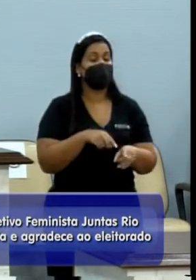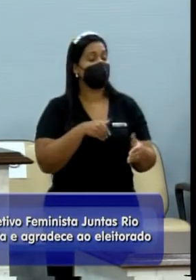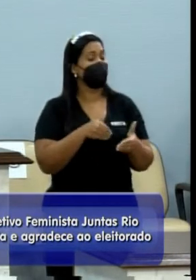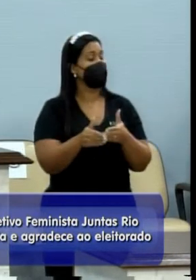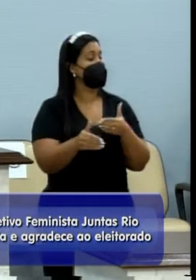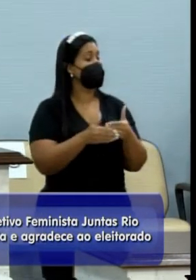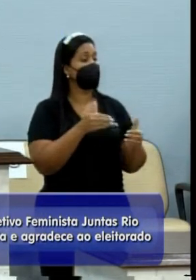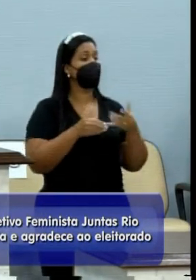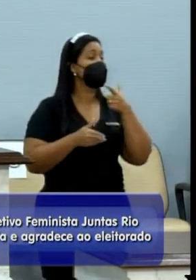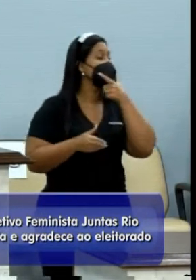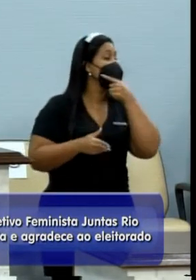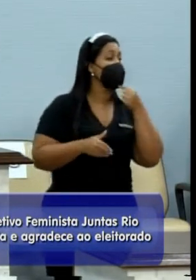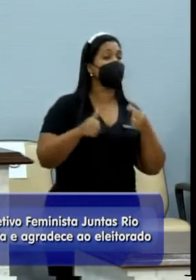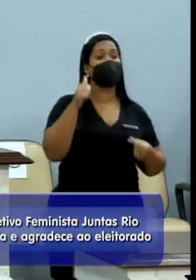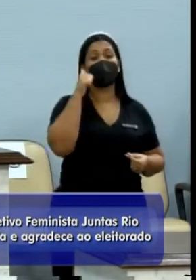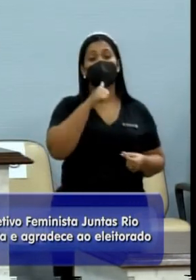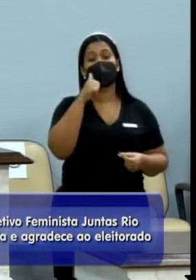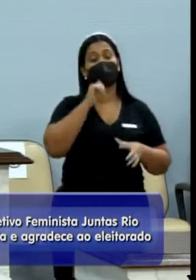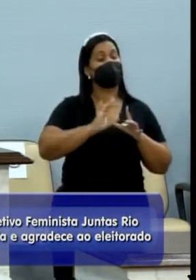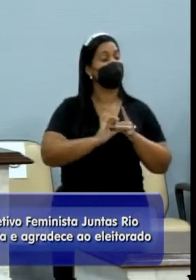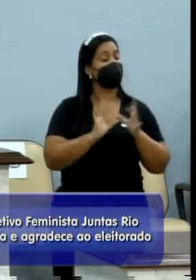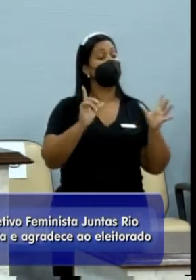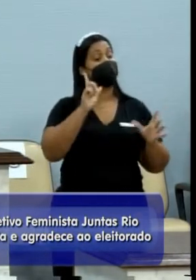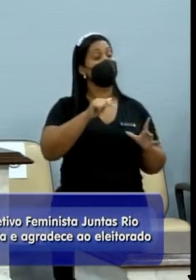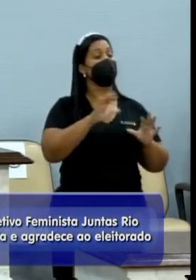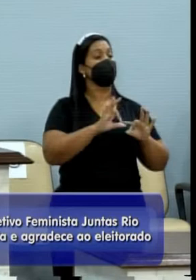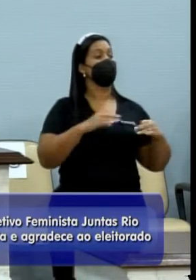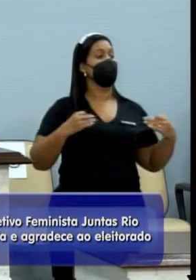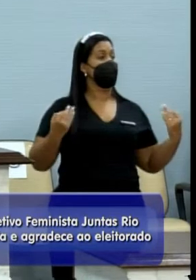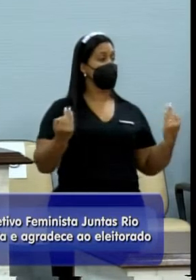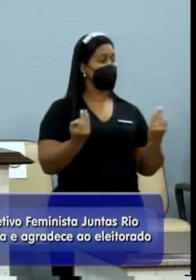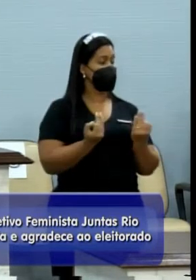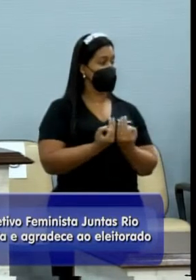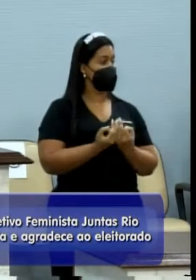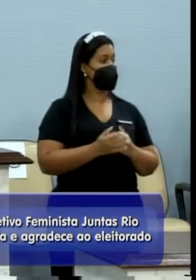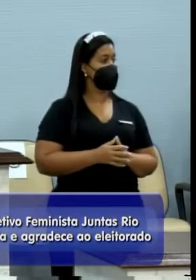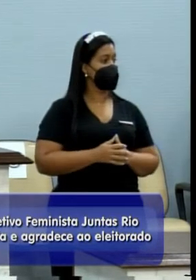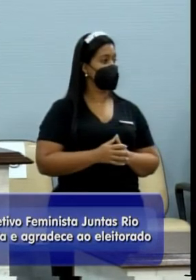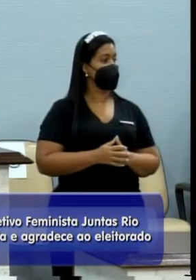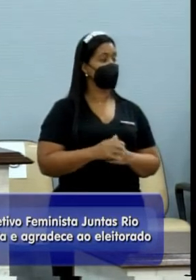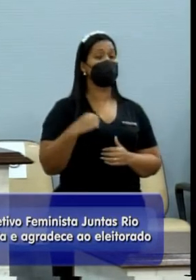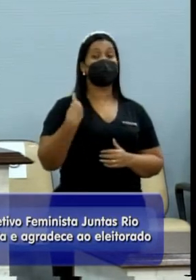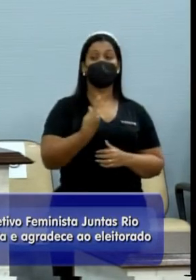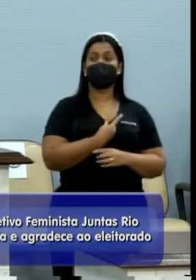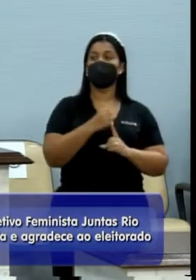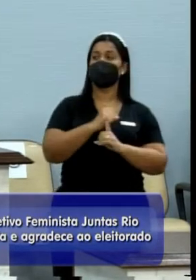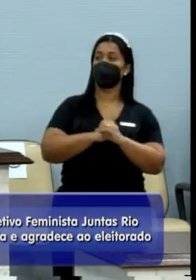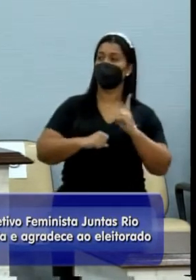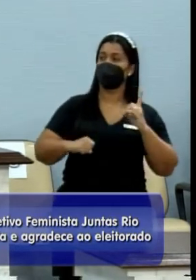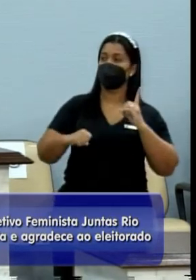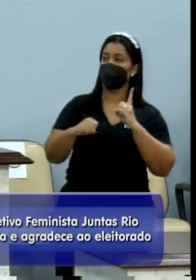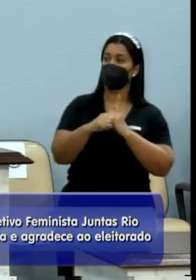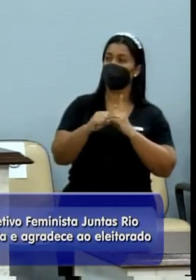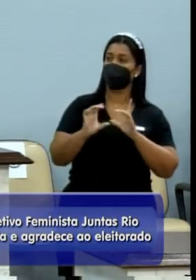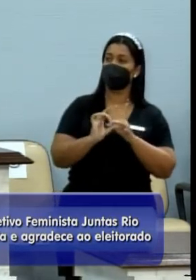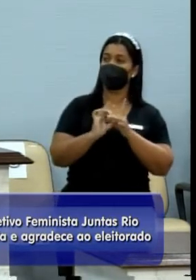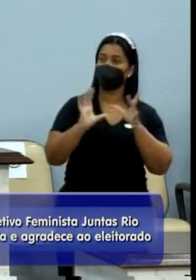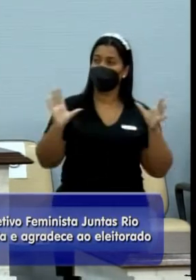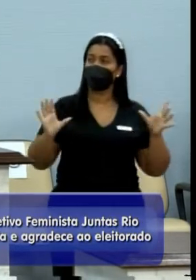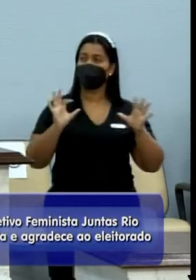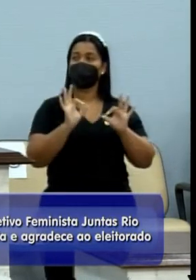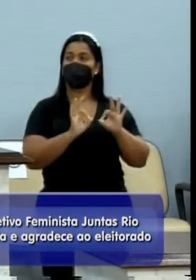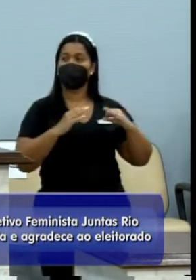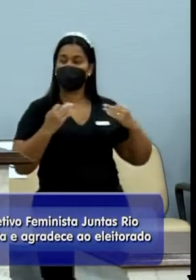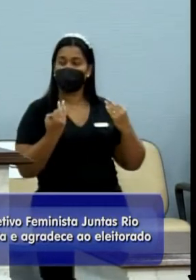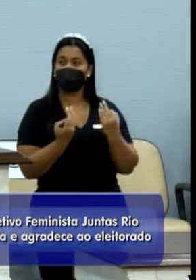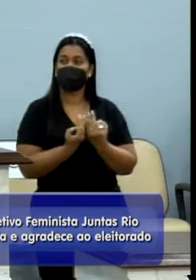seja mulher ou homem. Isso é família. Então, quando a gente tem uma sociedade que permite que famílias